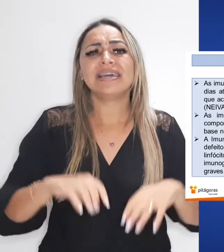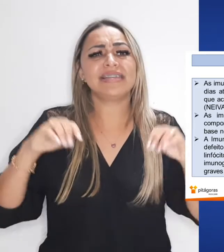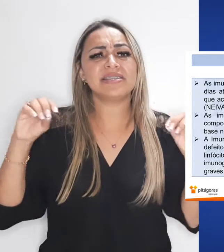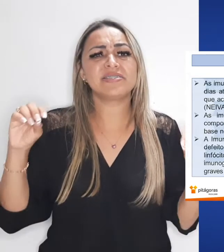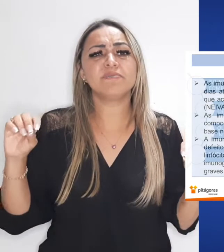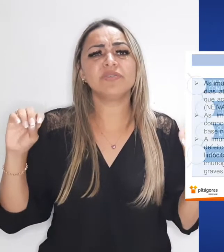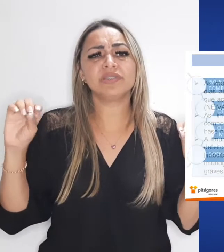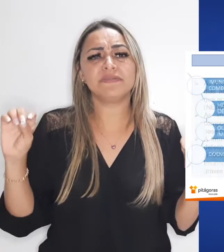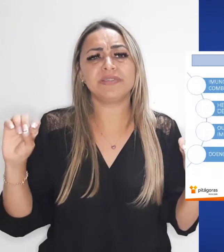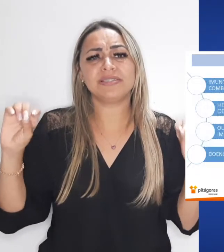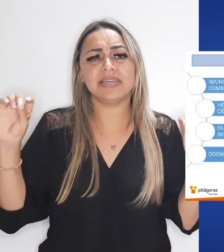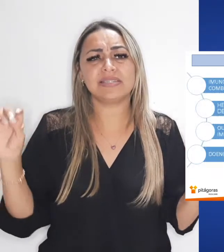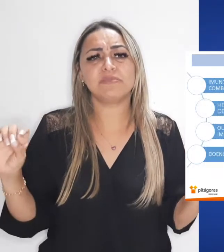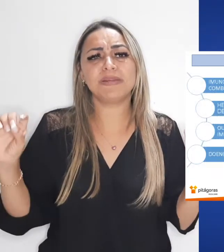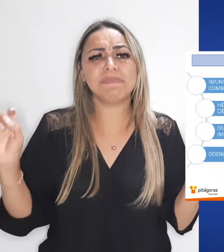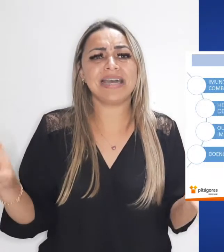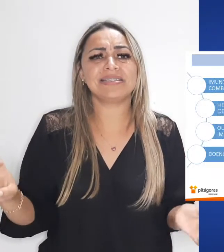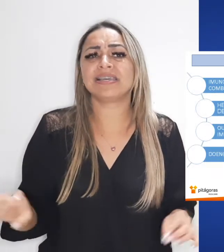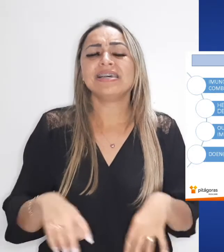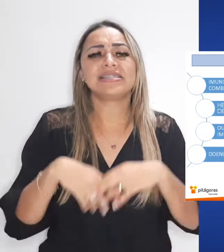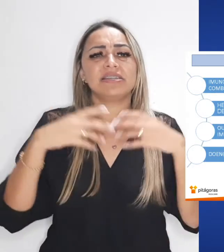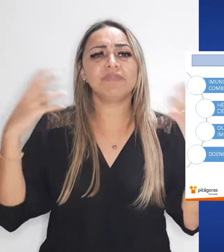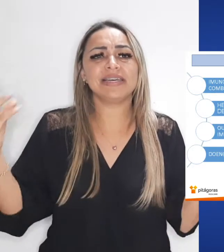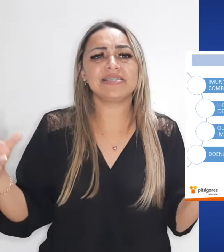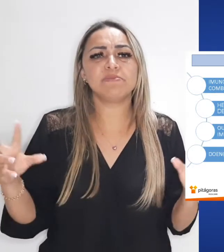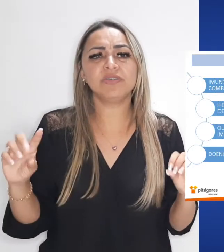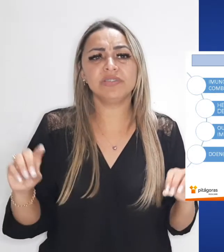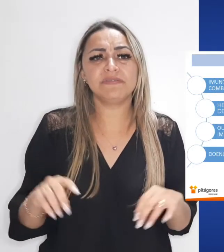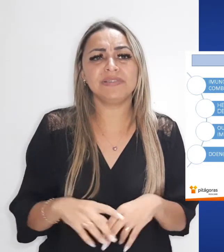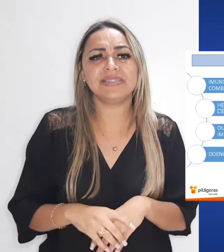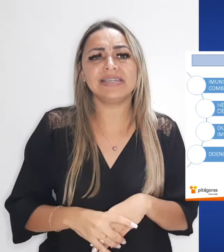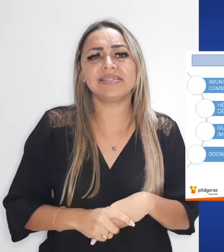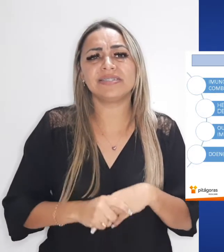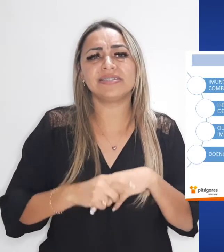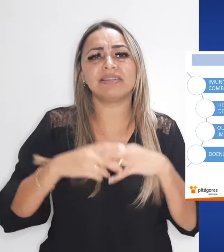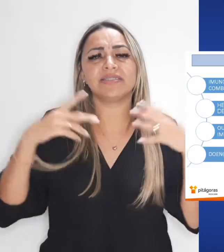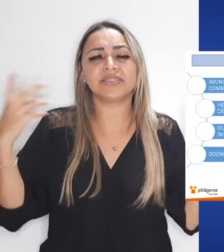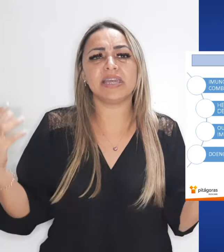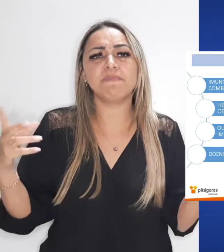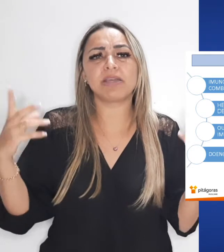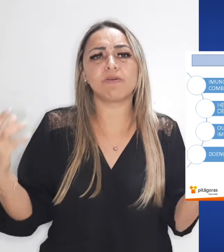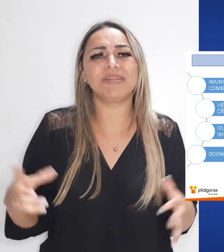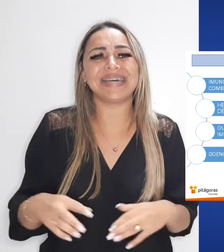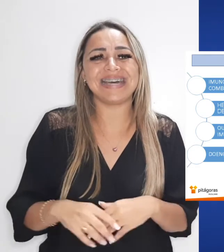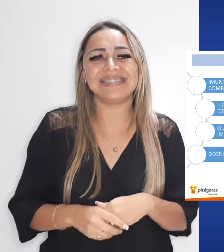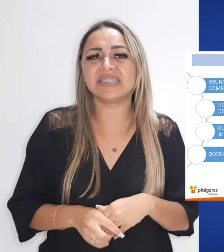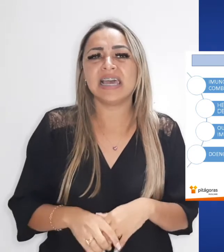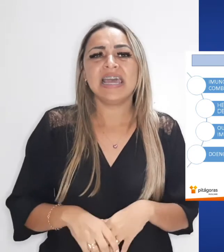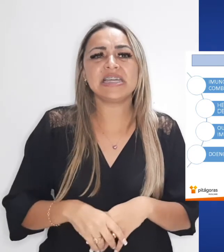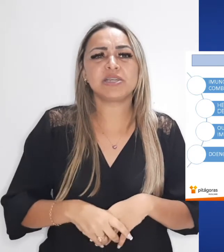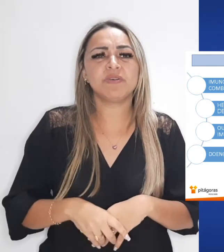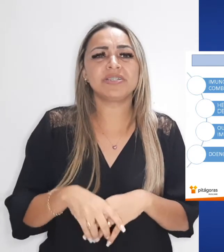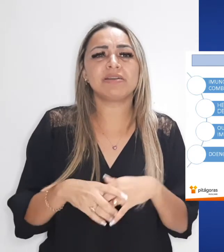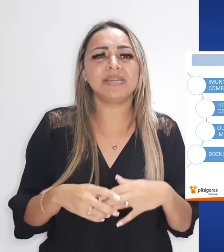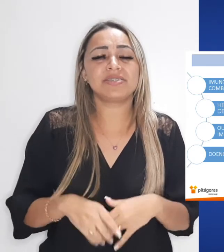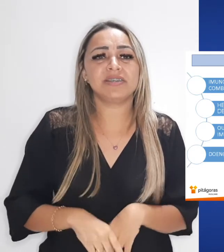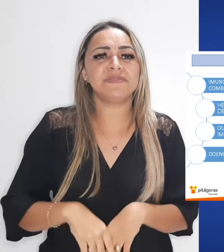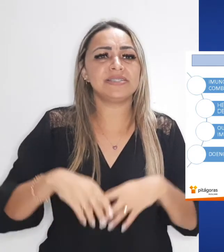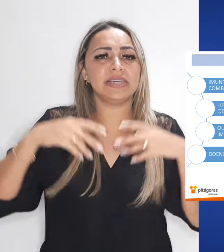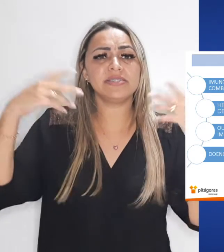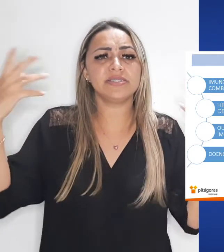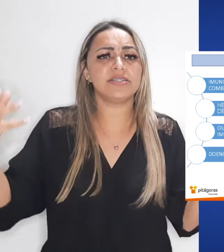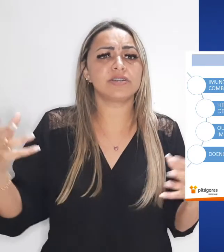categorias das imunodeficiências primárias, sendo elas imunodeficiência de células T e B combinadas,